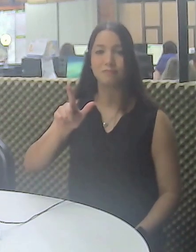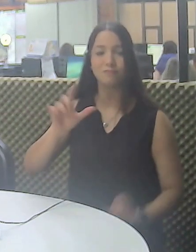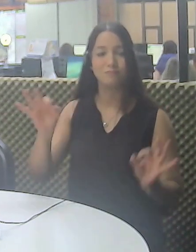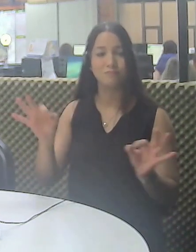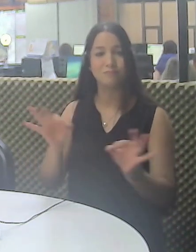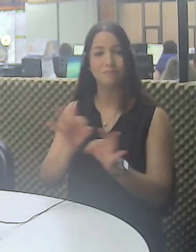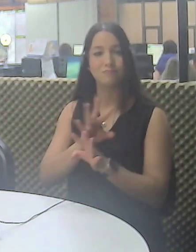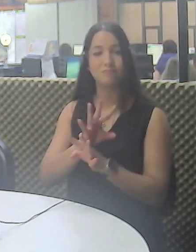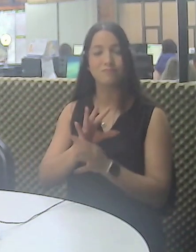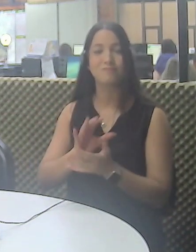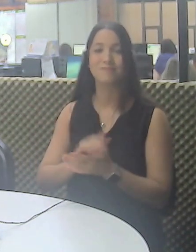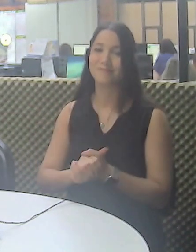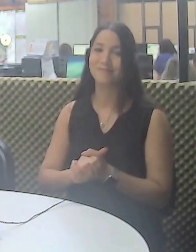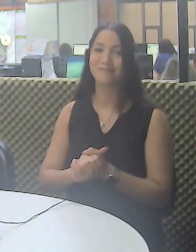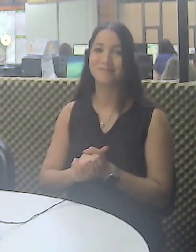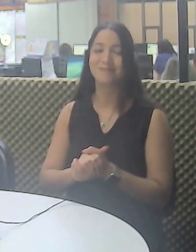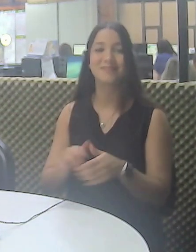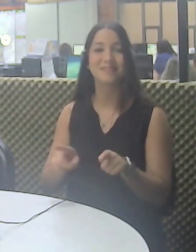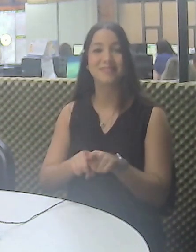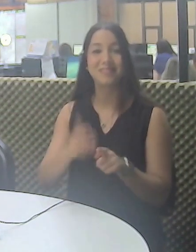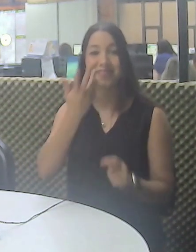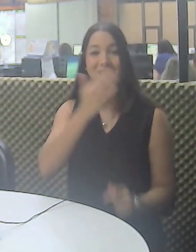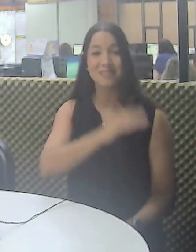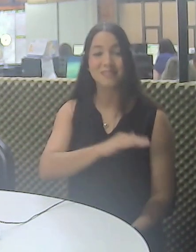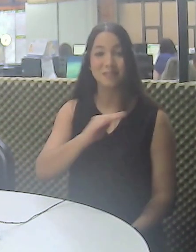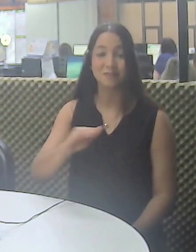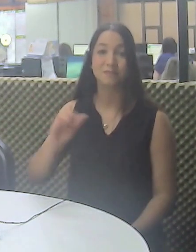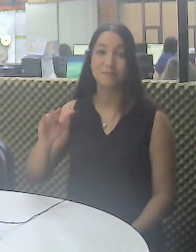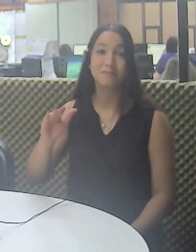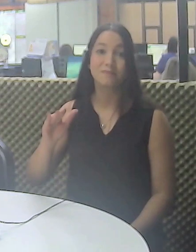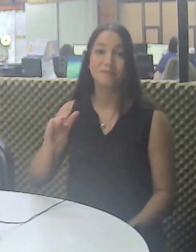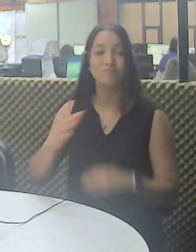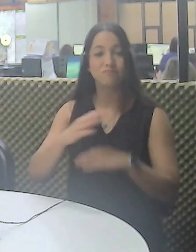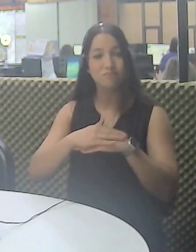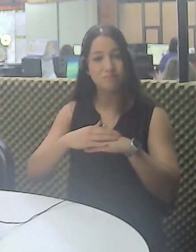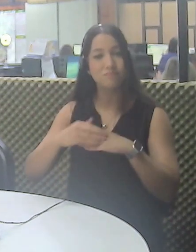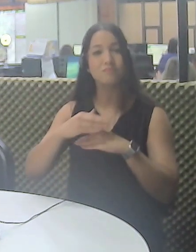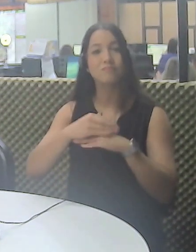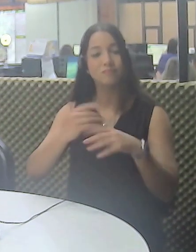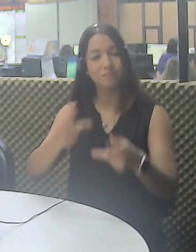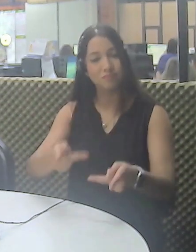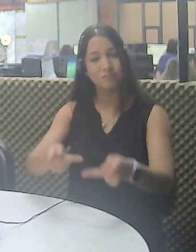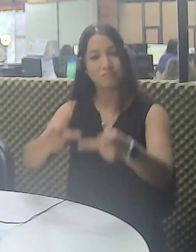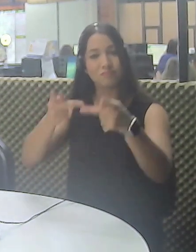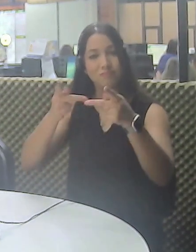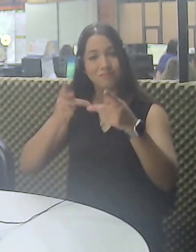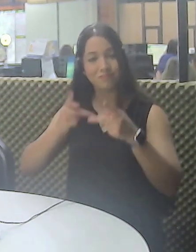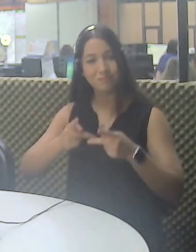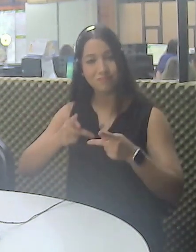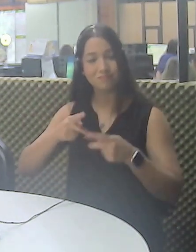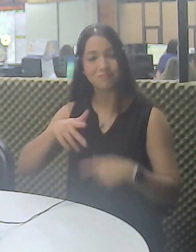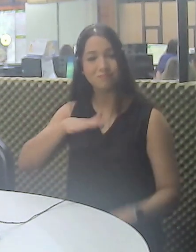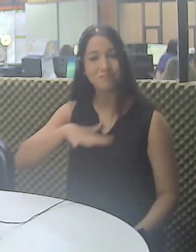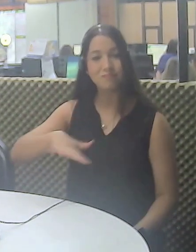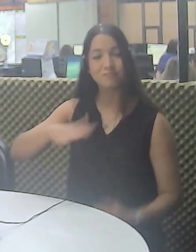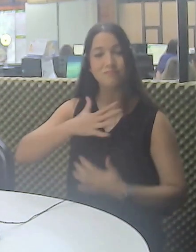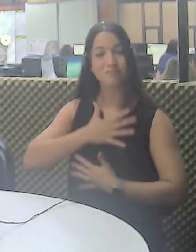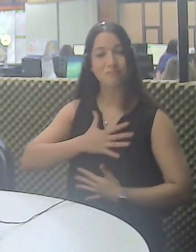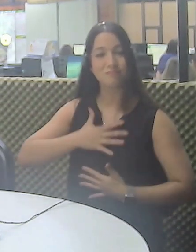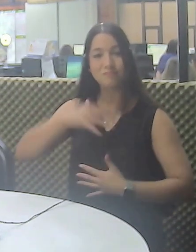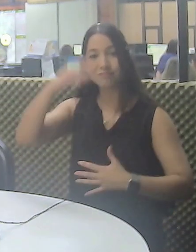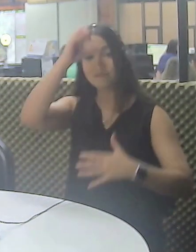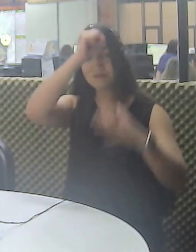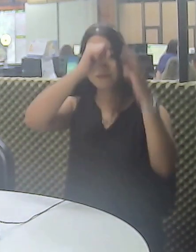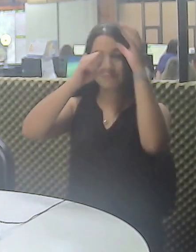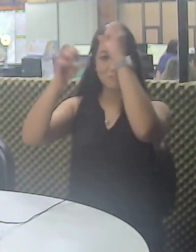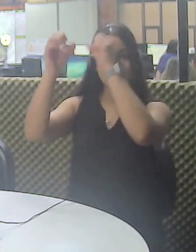do que desejam, né? E as crianças também, que sejam acolhidas, que tenham um bom ambiente para que a